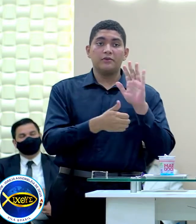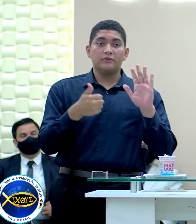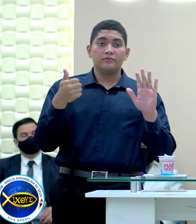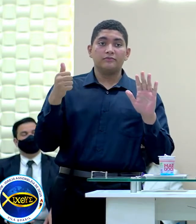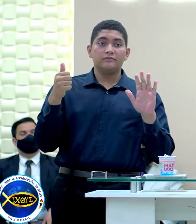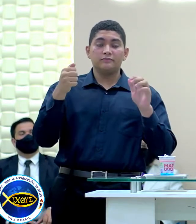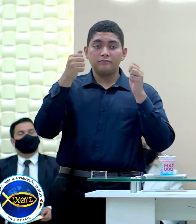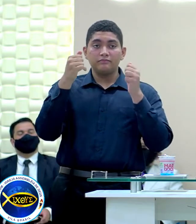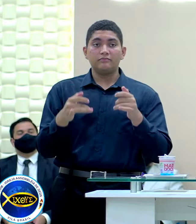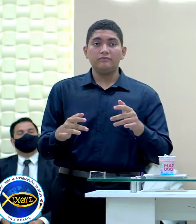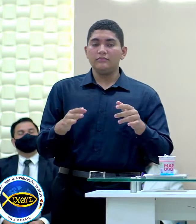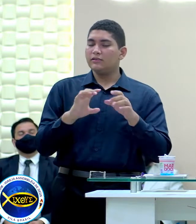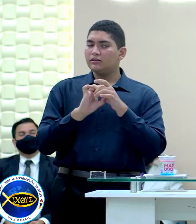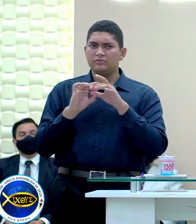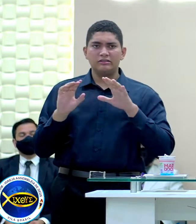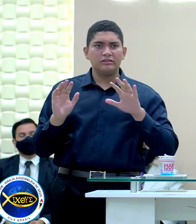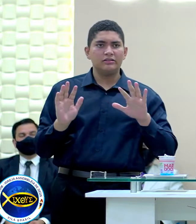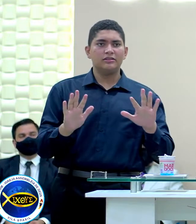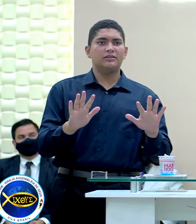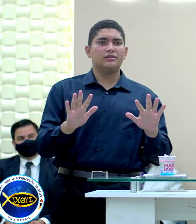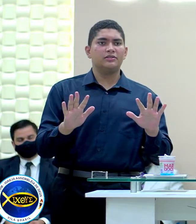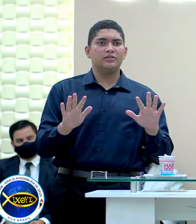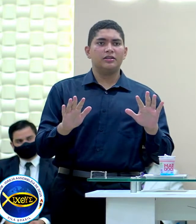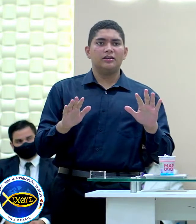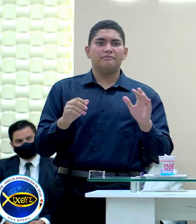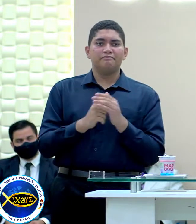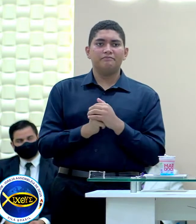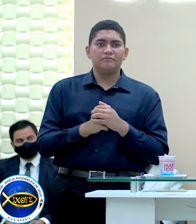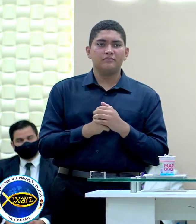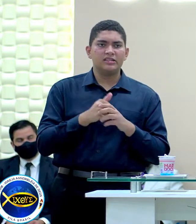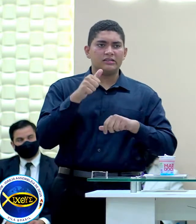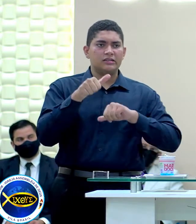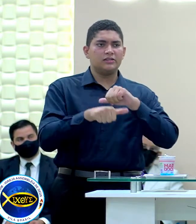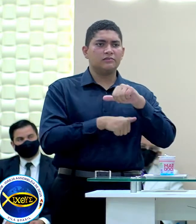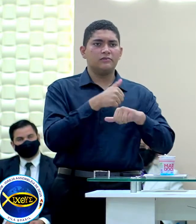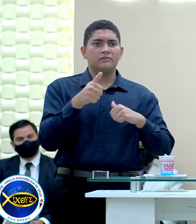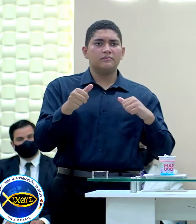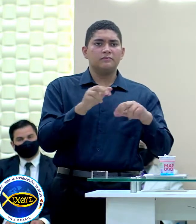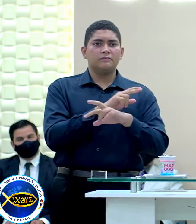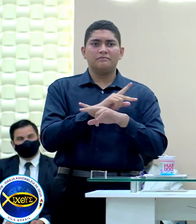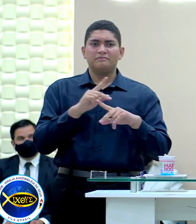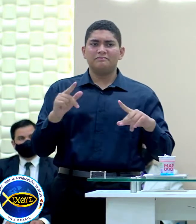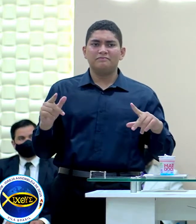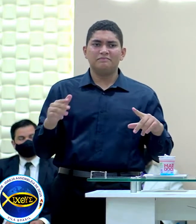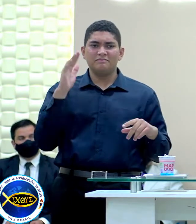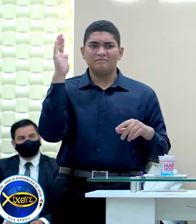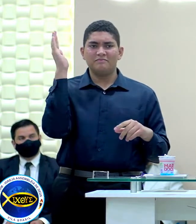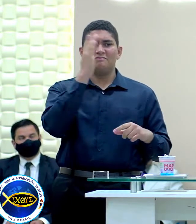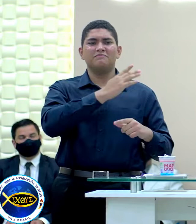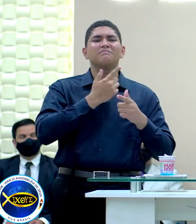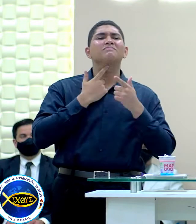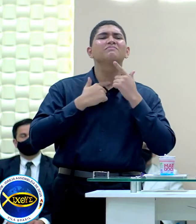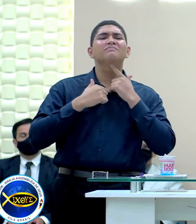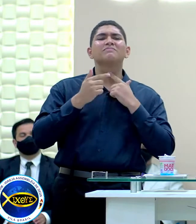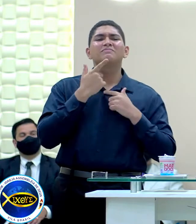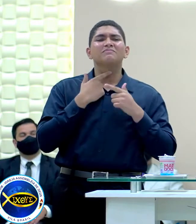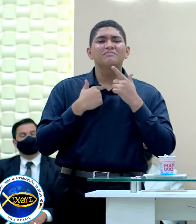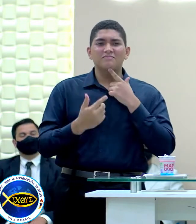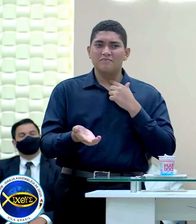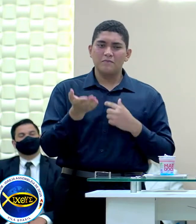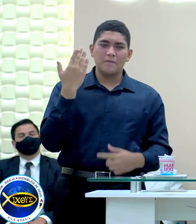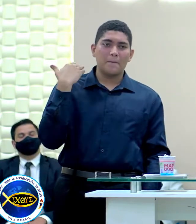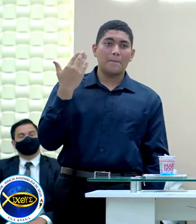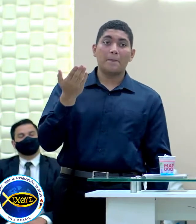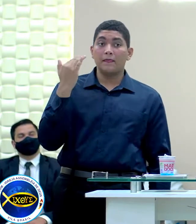se deixem amoldar pelos maus desejos de outrora. Não é